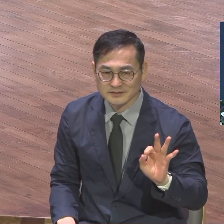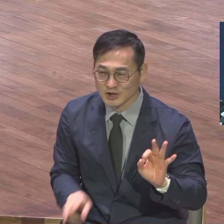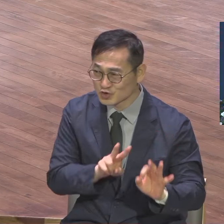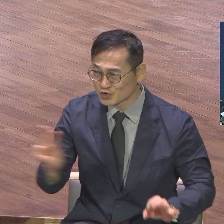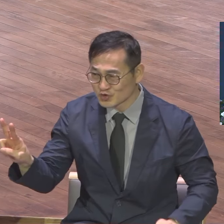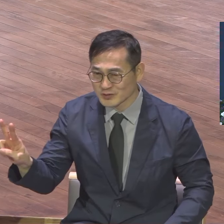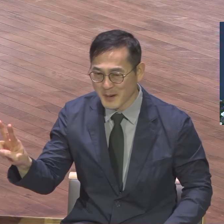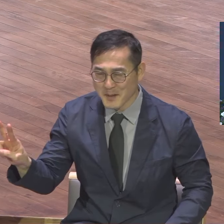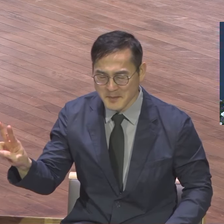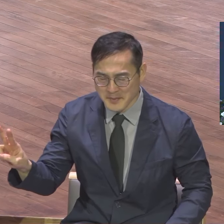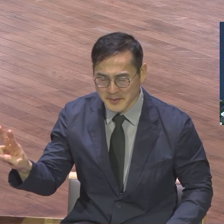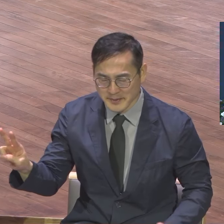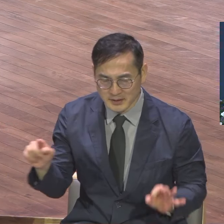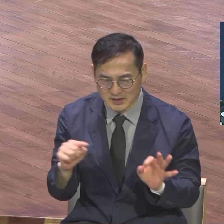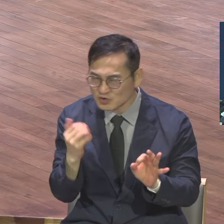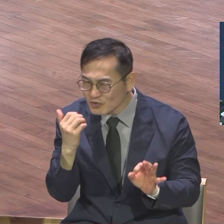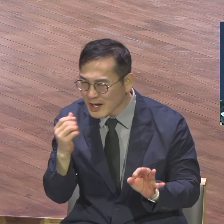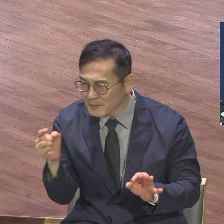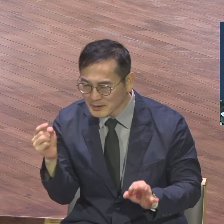가서 청탁했다는 거.